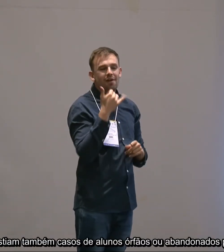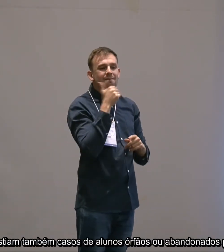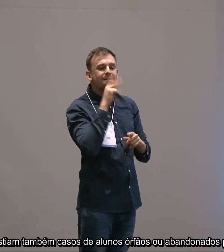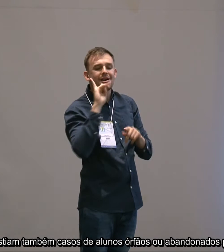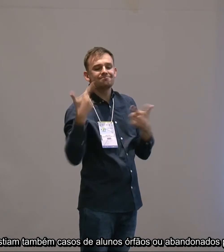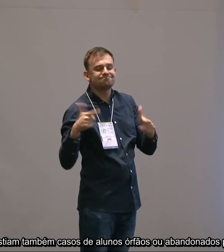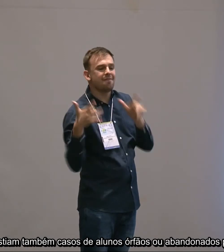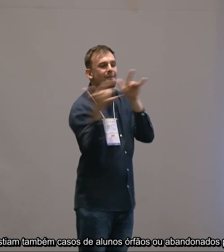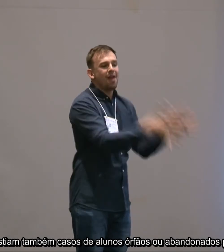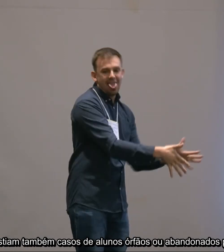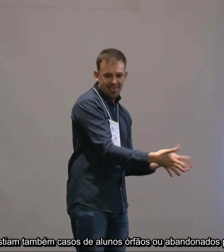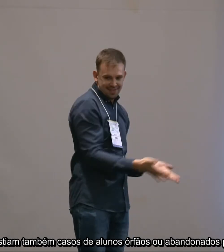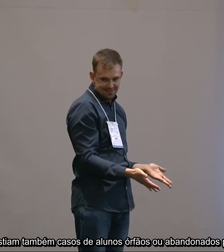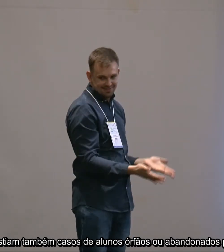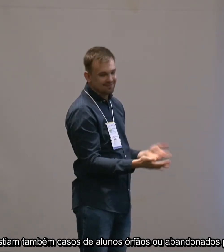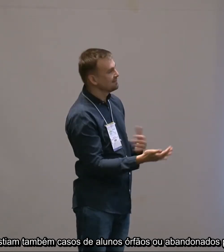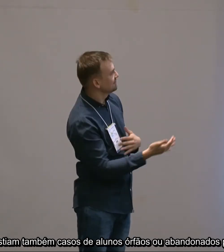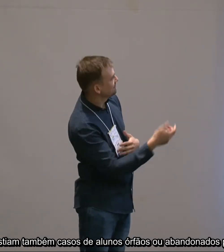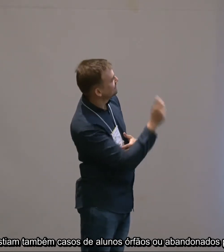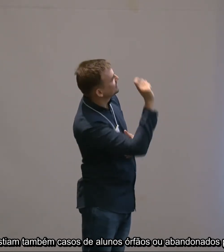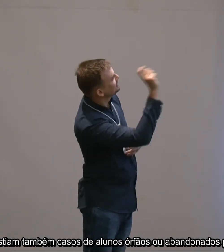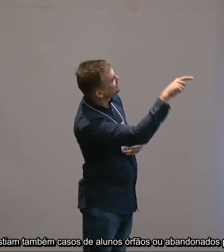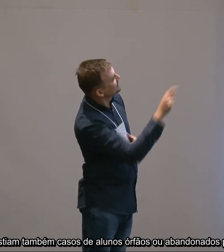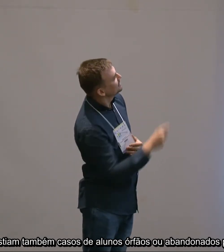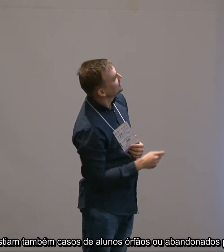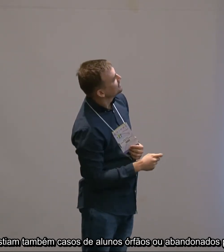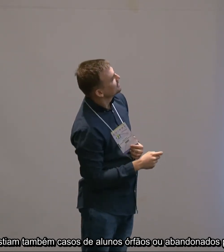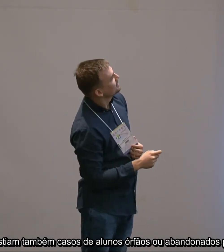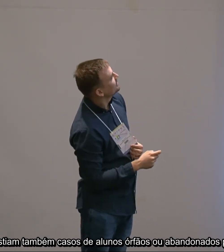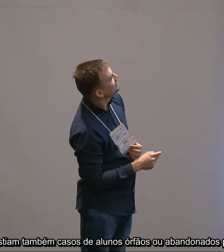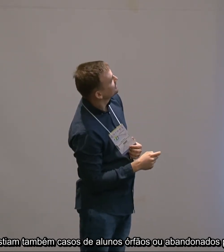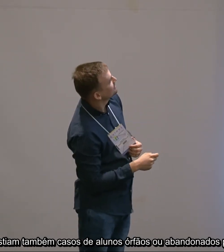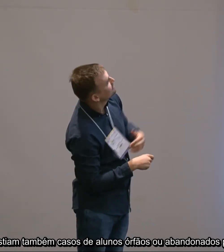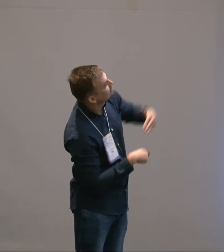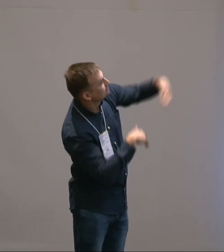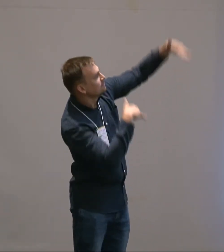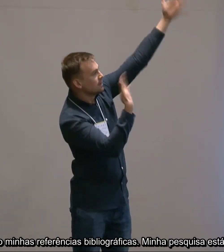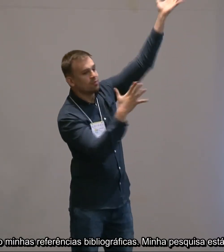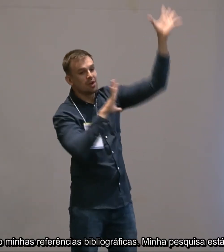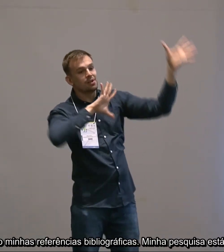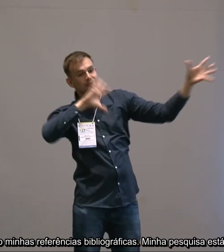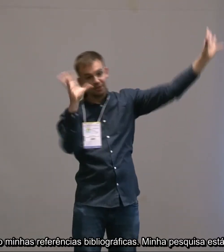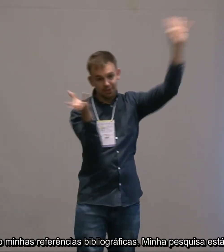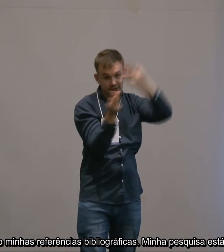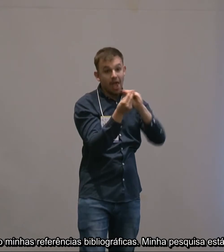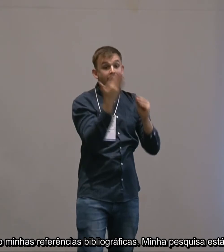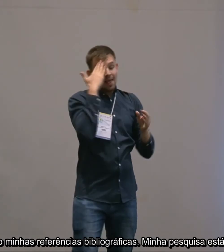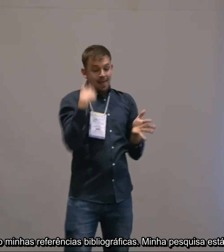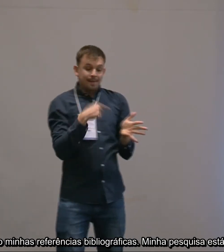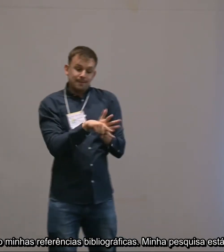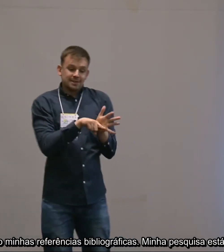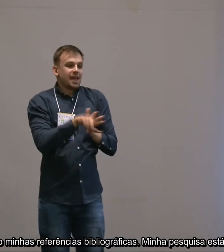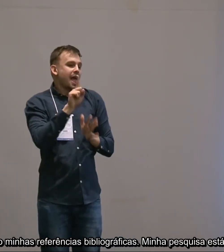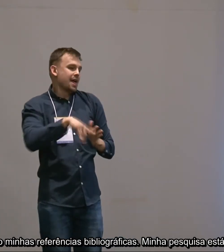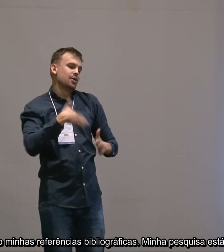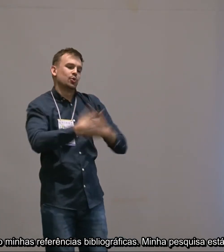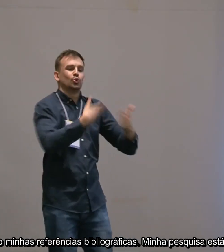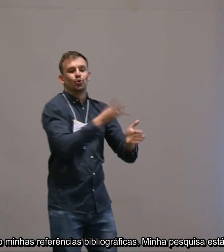também casos de alunos órfãos ou que foram abandonados por seus pais enfim essas são minhas referências bibliográficas minha pesquisa